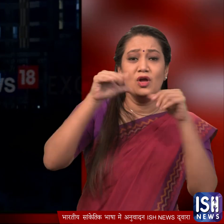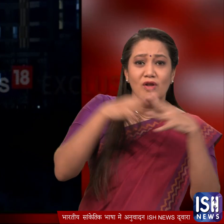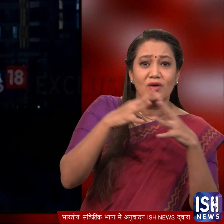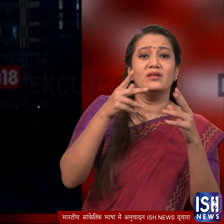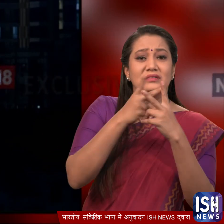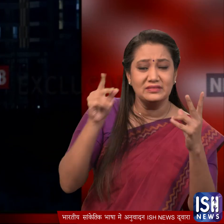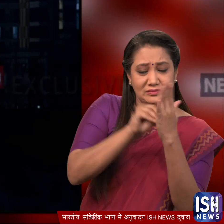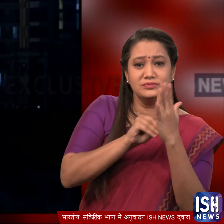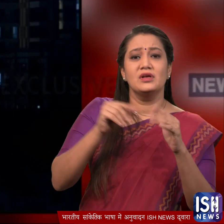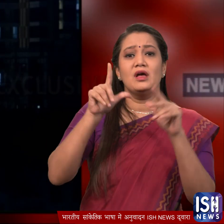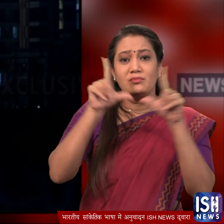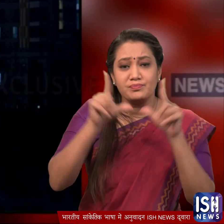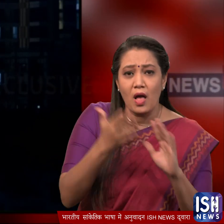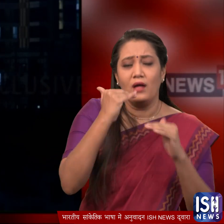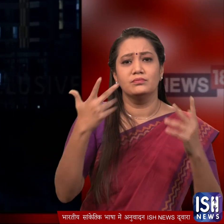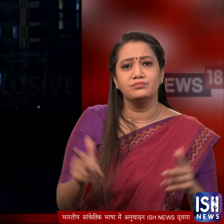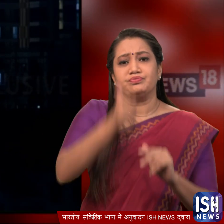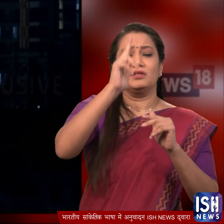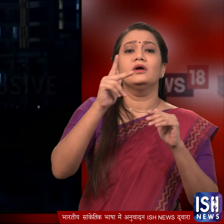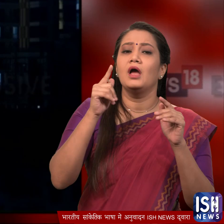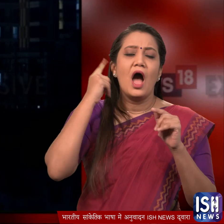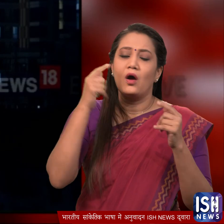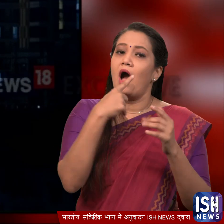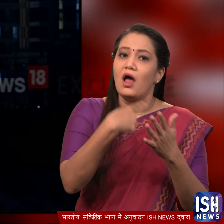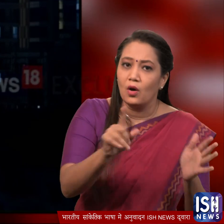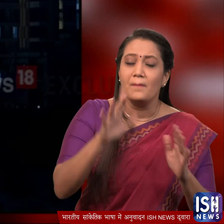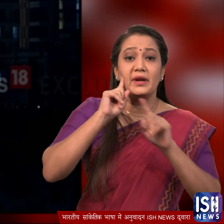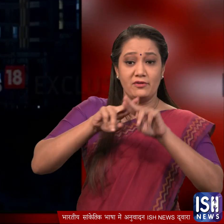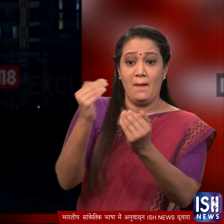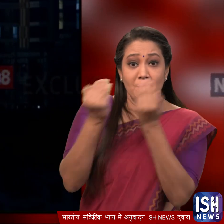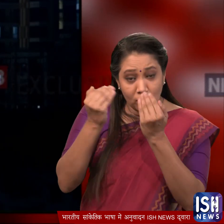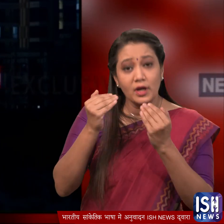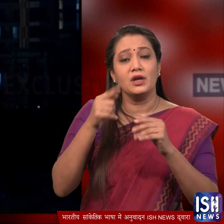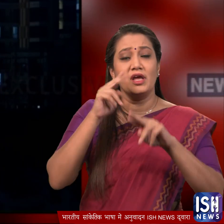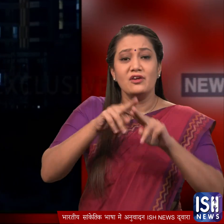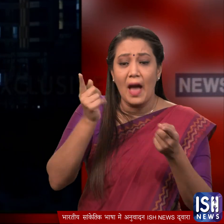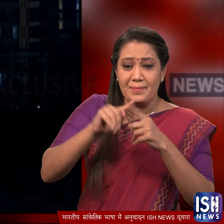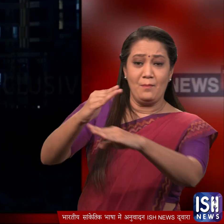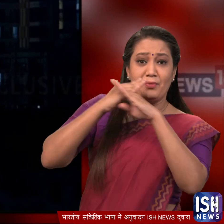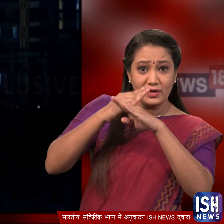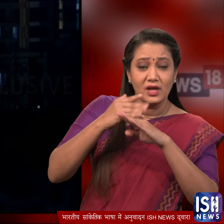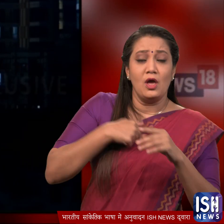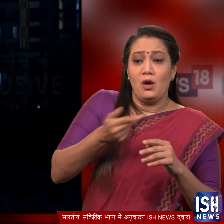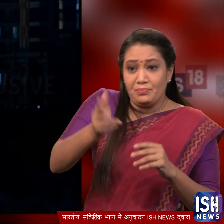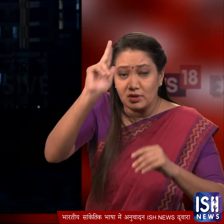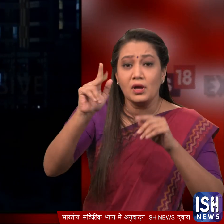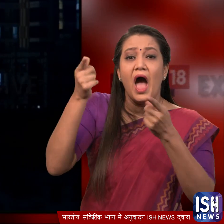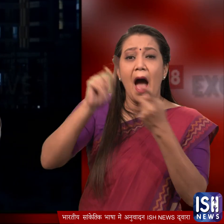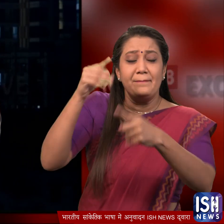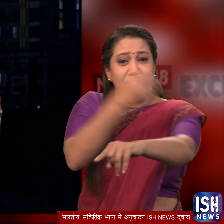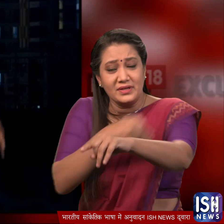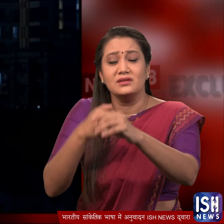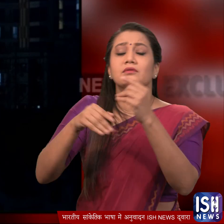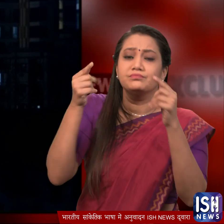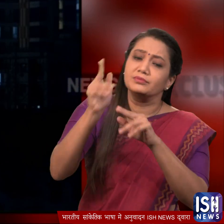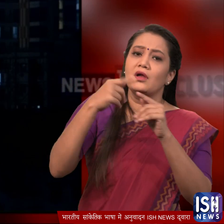हथियार से गोली चलाना गलत है, लेकिन खुद को बचाने के इरादे से गोली चलाने की छूट कानून भी देता है। और अगर आत्मरक्षा में चलाई गई गोली